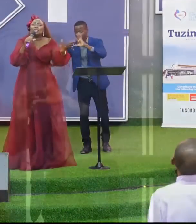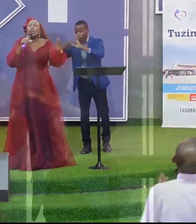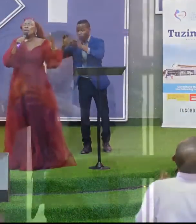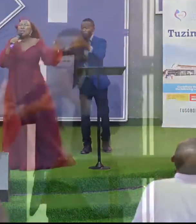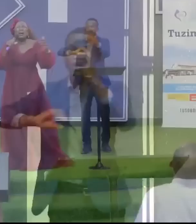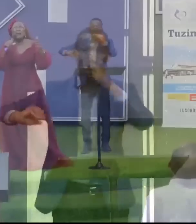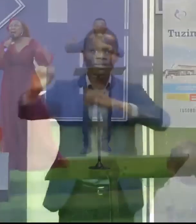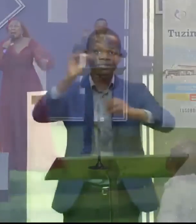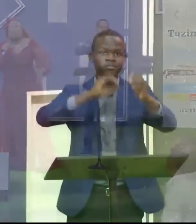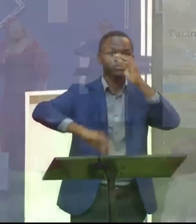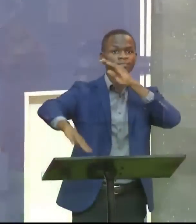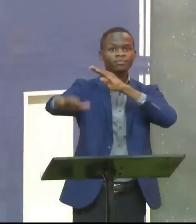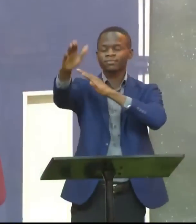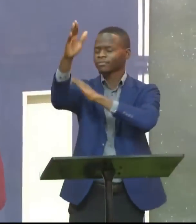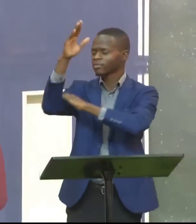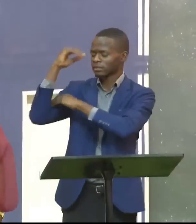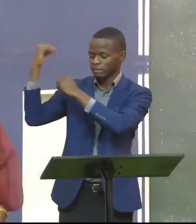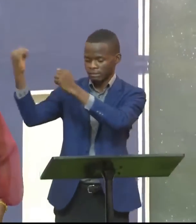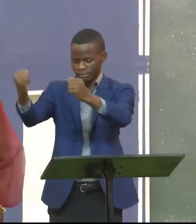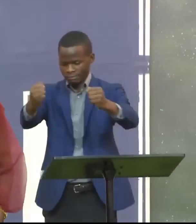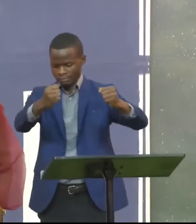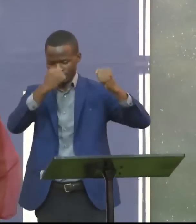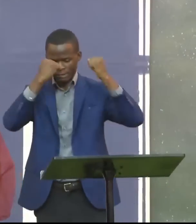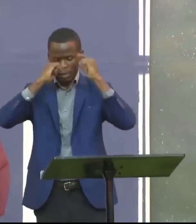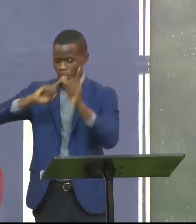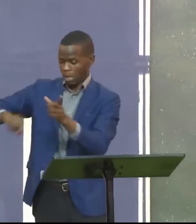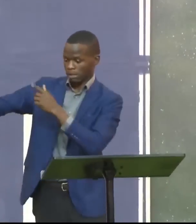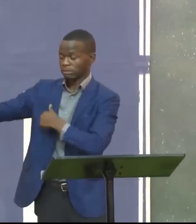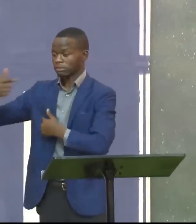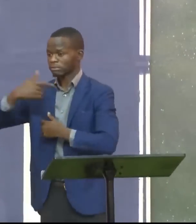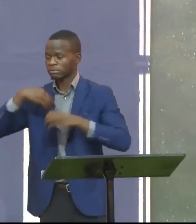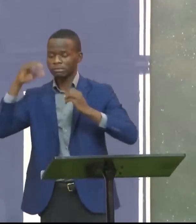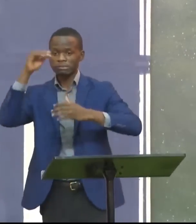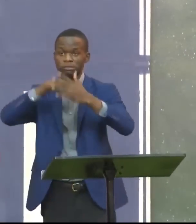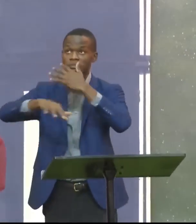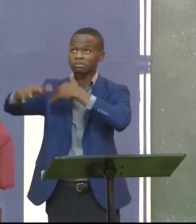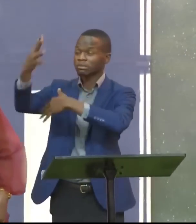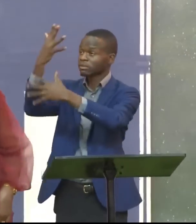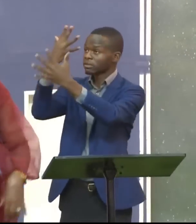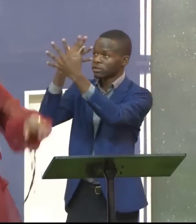Ai katondo wamanyi Tonde kamu usire